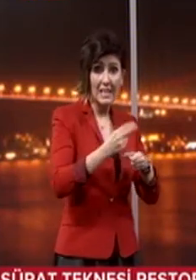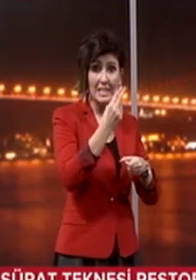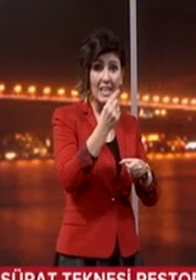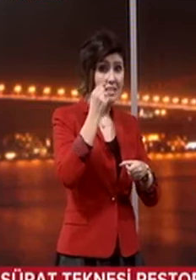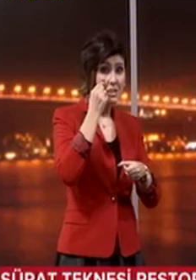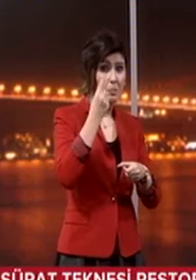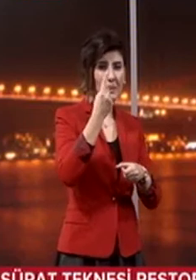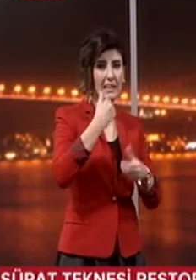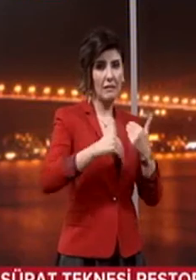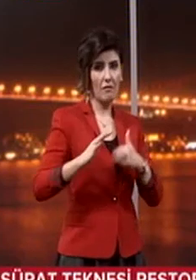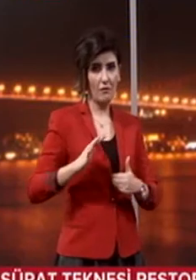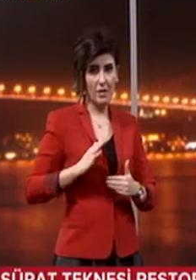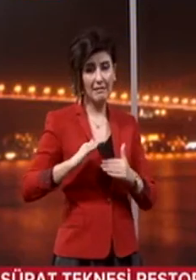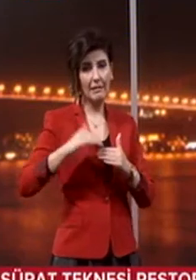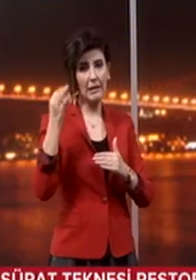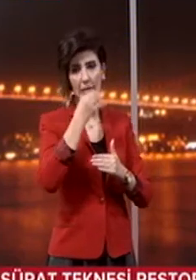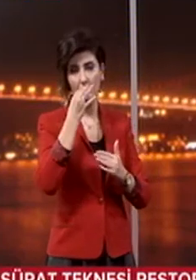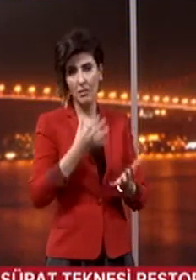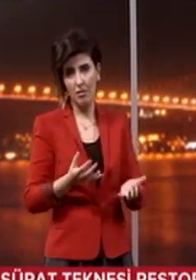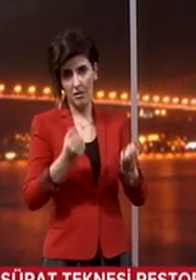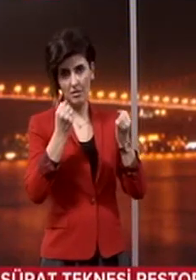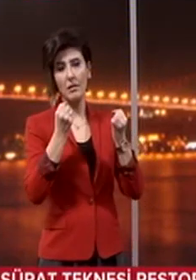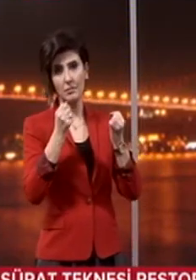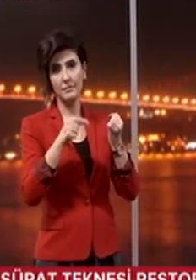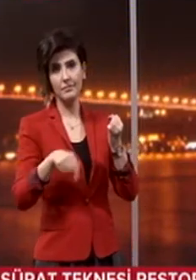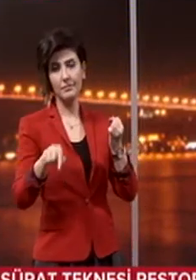biri yaralandı, diğerleri olayı ucuz atlattı.